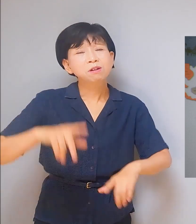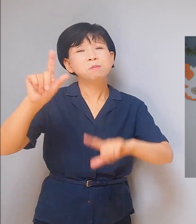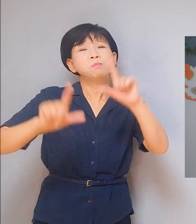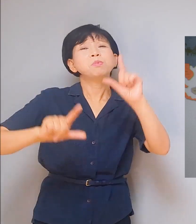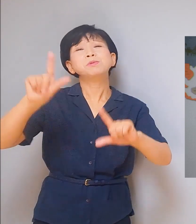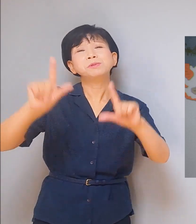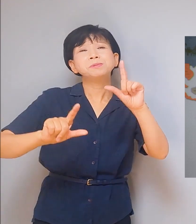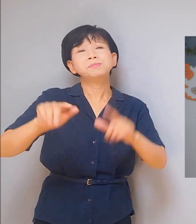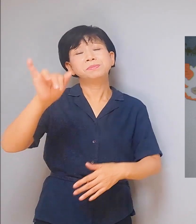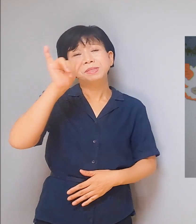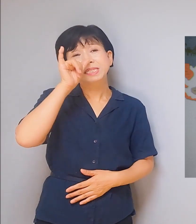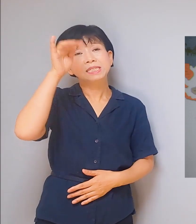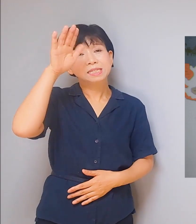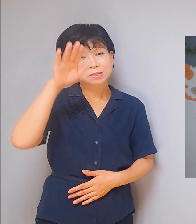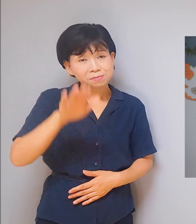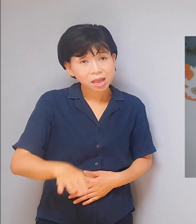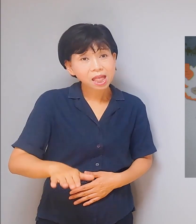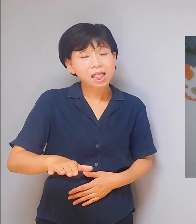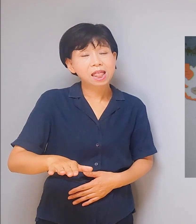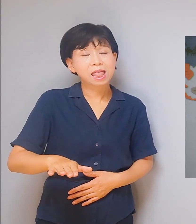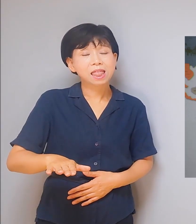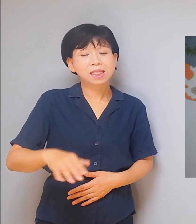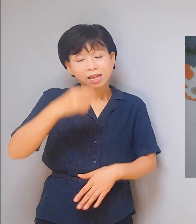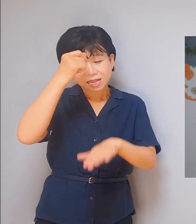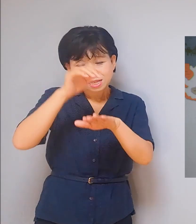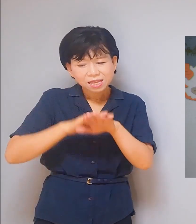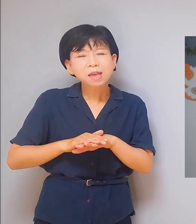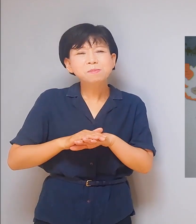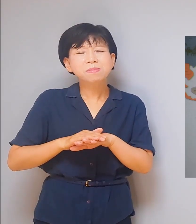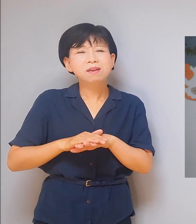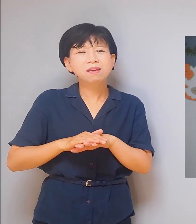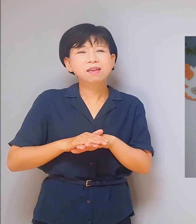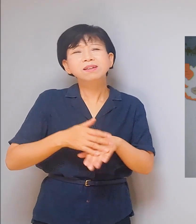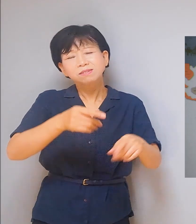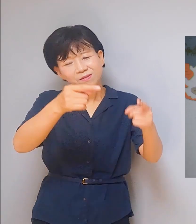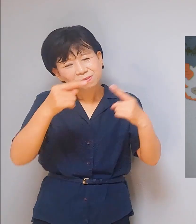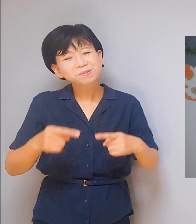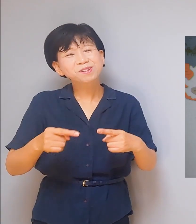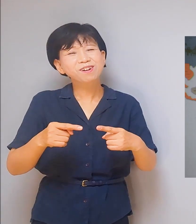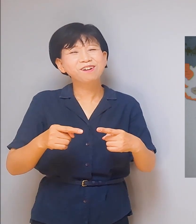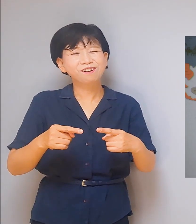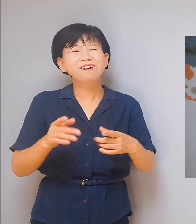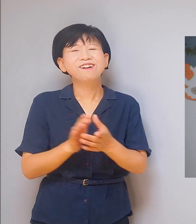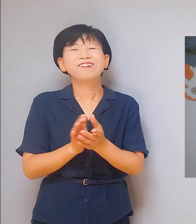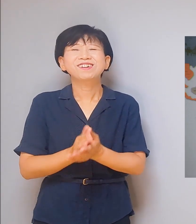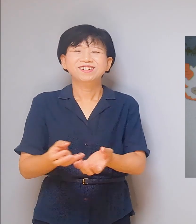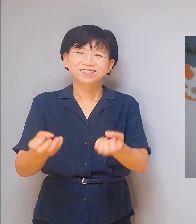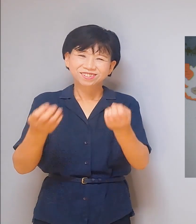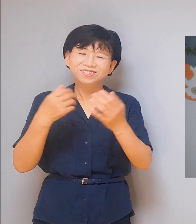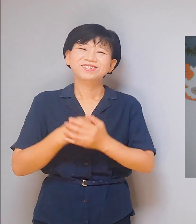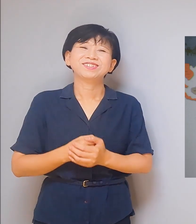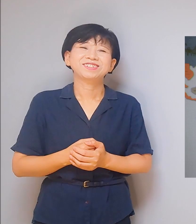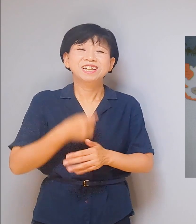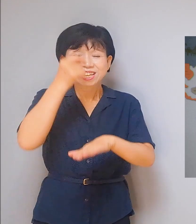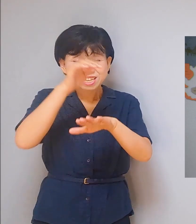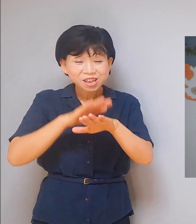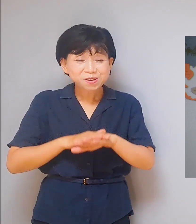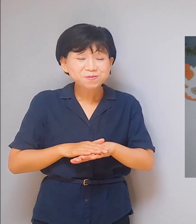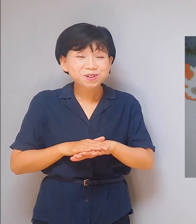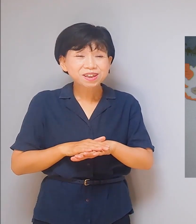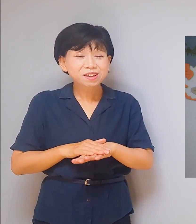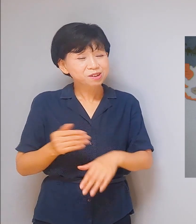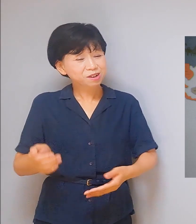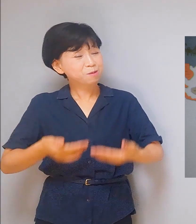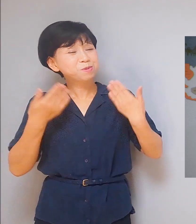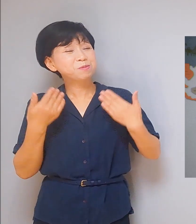모습이 우리들에게 있지만 그래도 우리는 예배드리러 나오는 거예요. 할렐루야. 여러분, 예배 소홀히 여기면 안